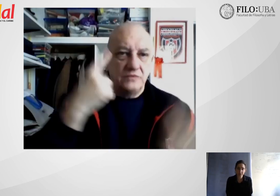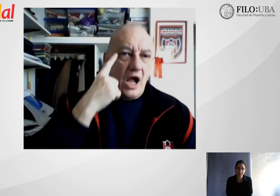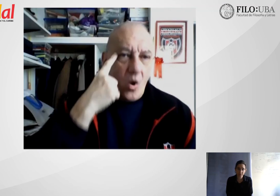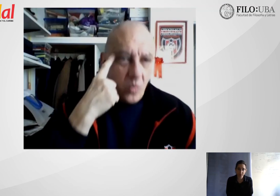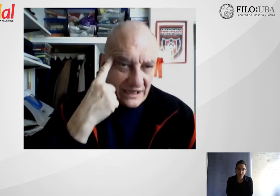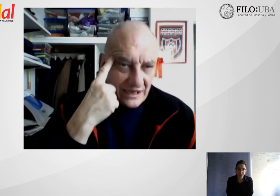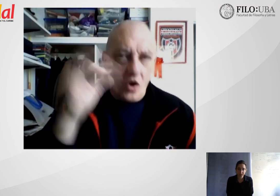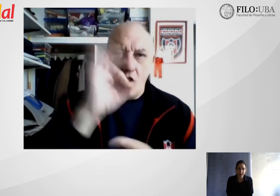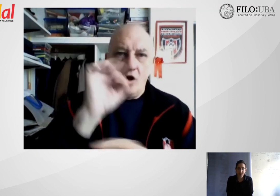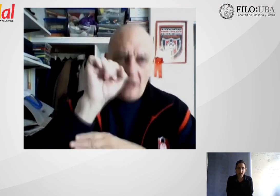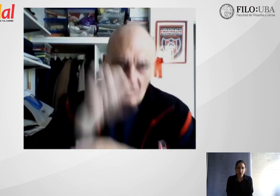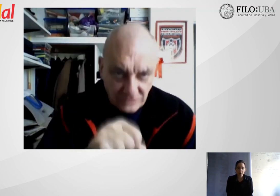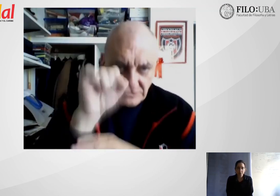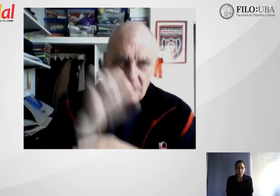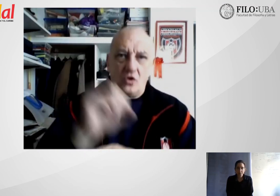ejemplo.